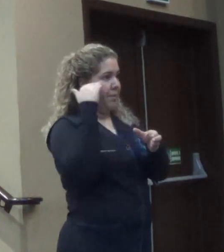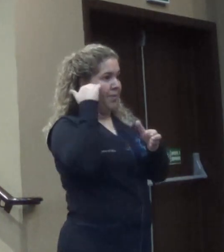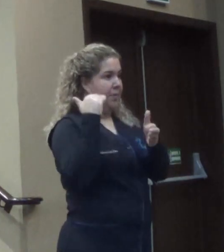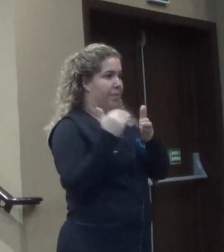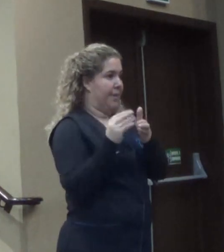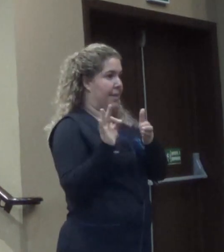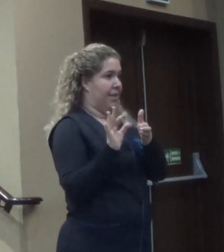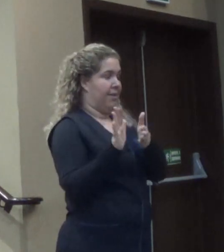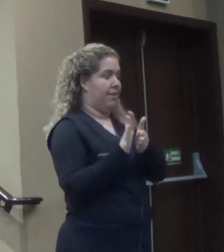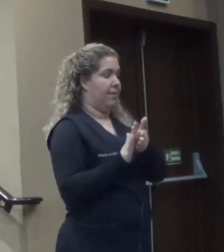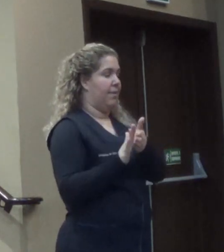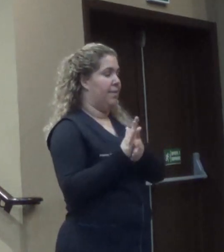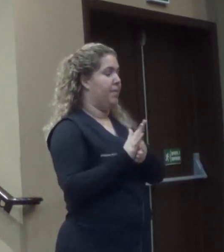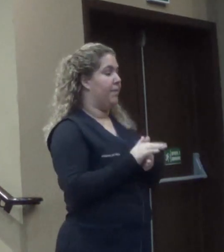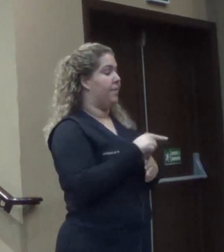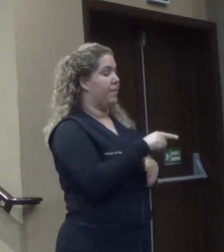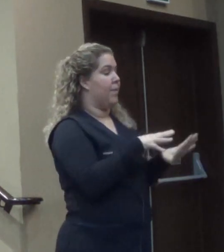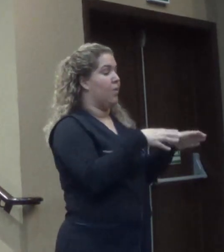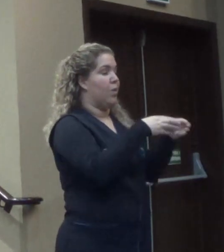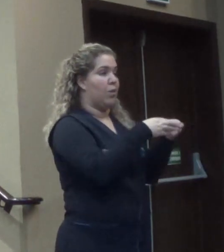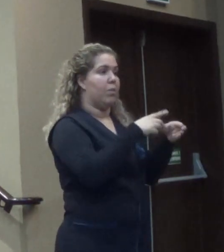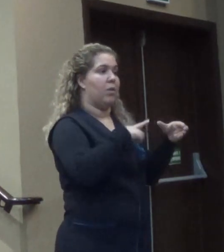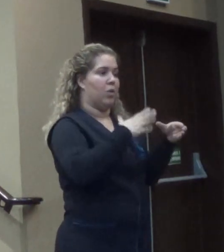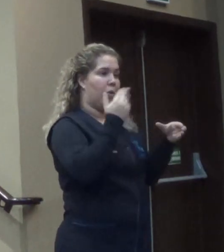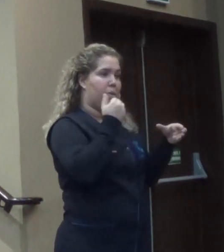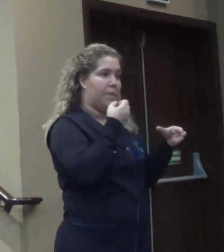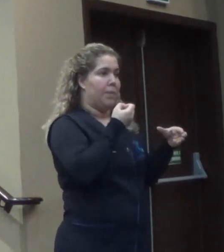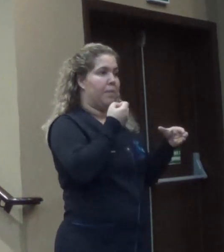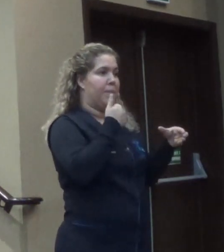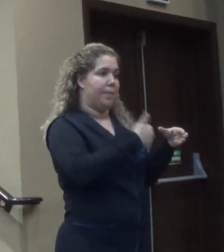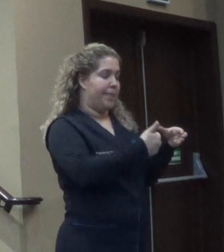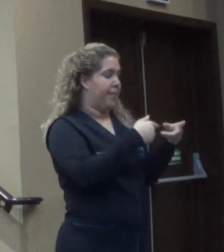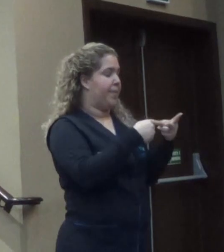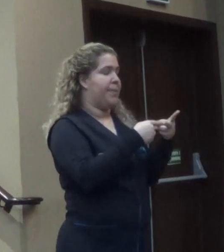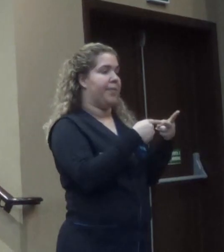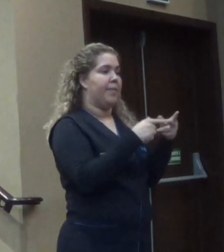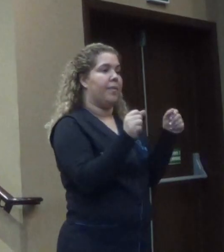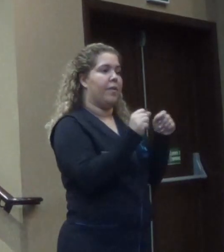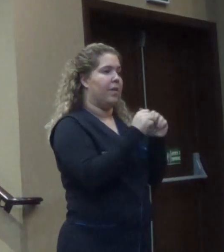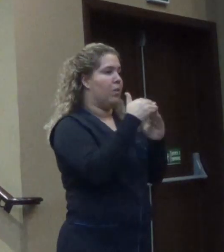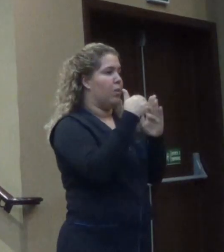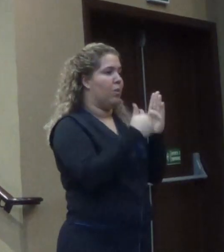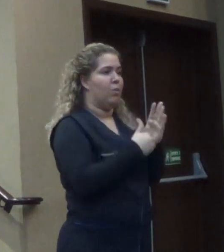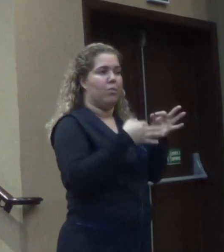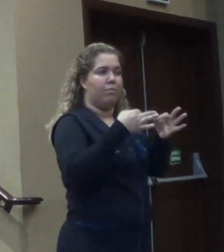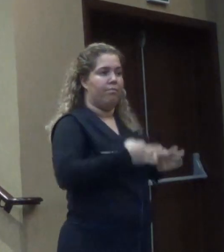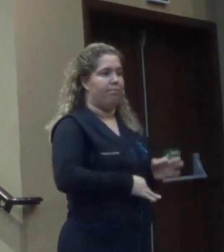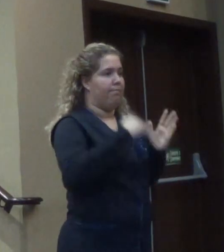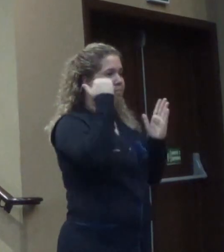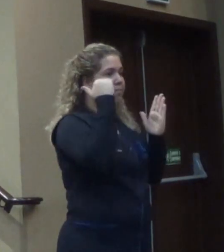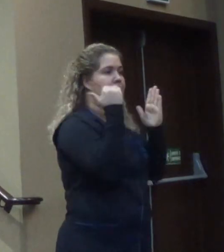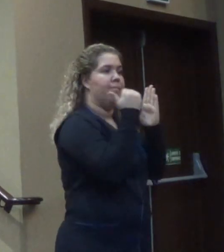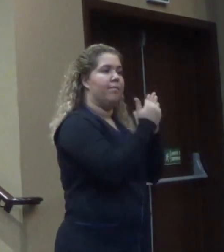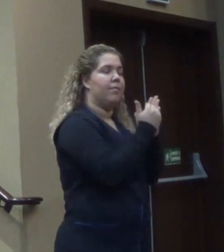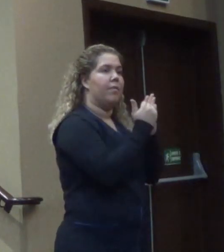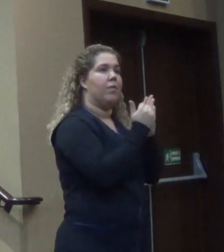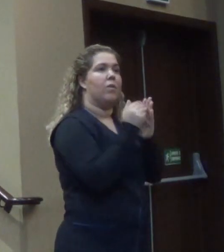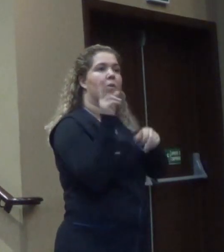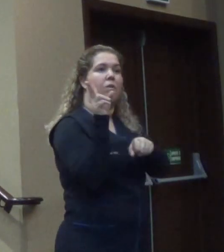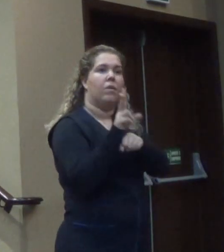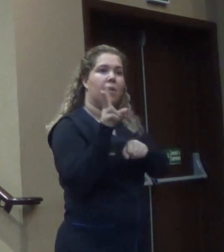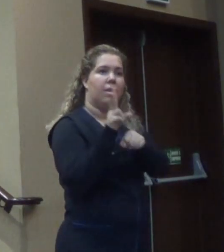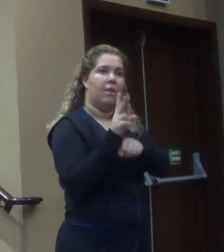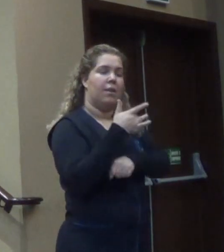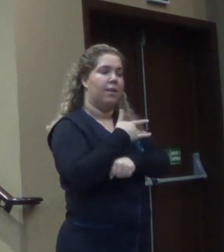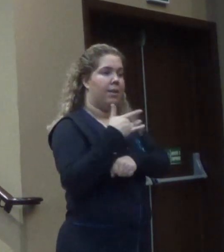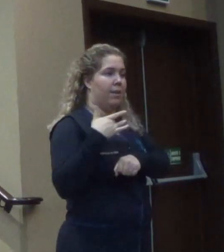mais frutas, mais verduras, mais cereais integrais, mais exercício físico, melhor controle do estresse e mais grupos de apoio, ou seja, cuidava da